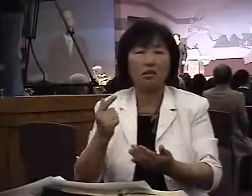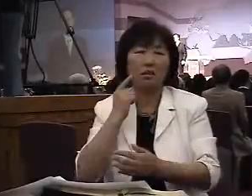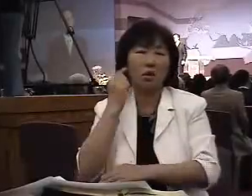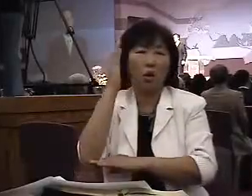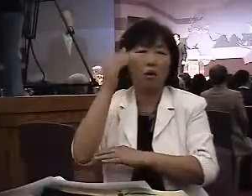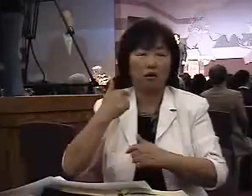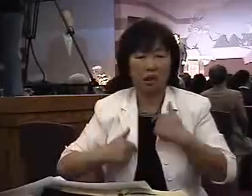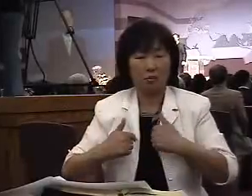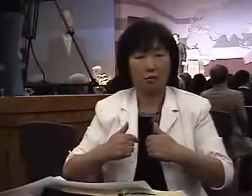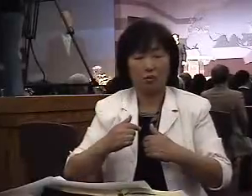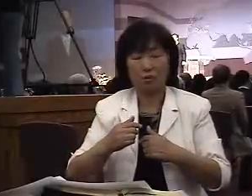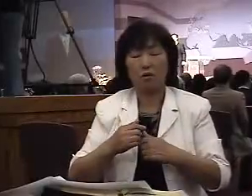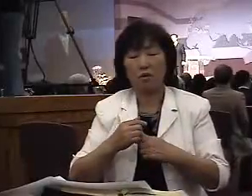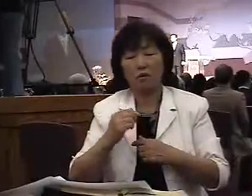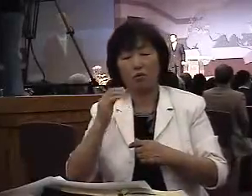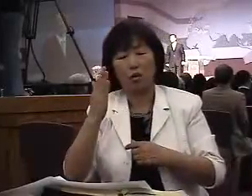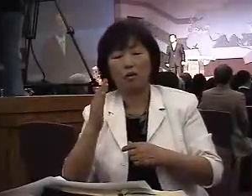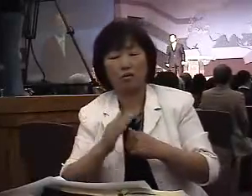기쁨인지 모릅니다.